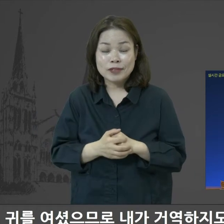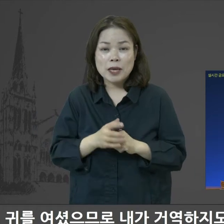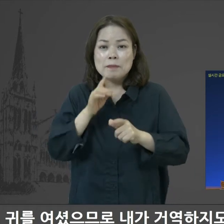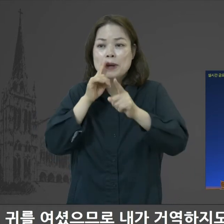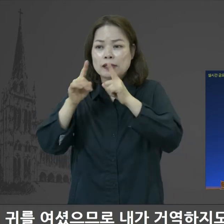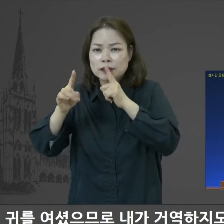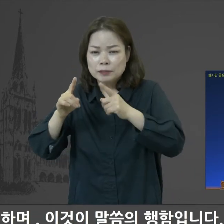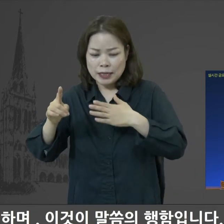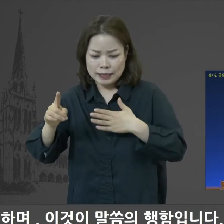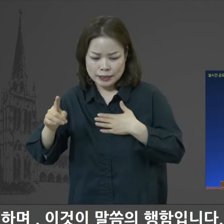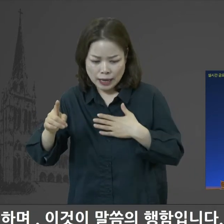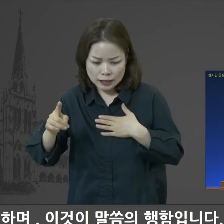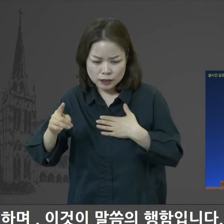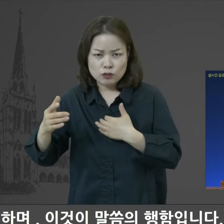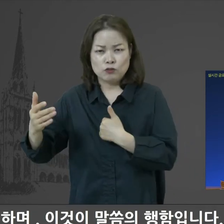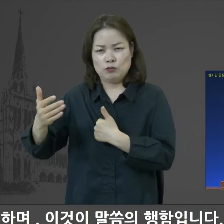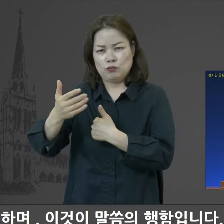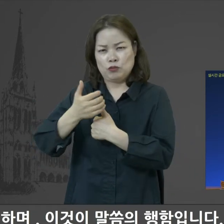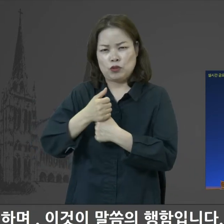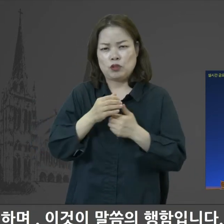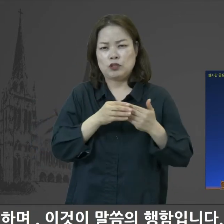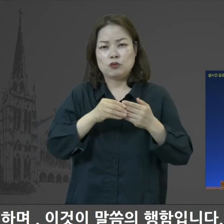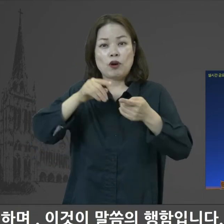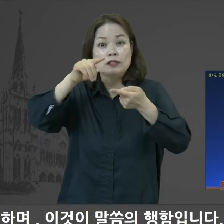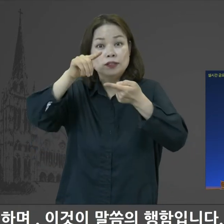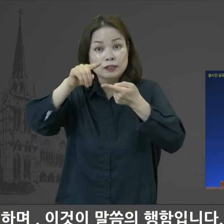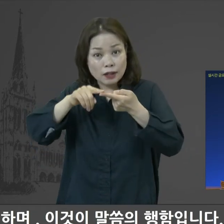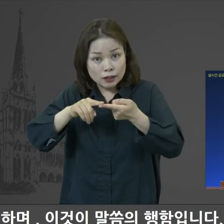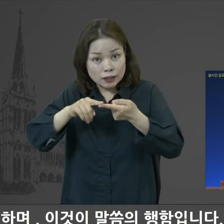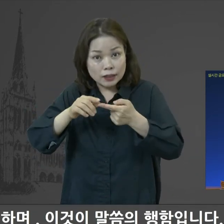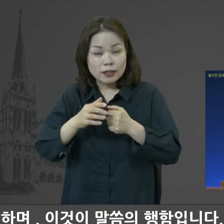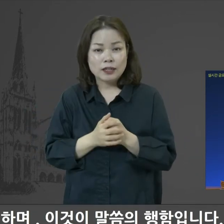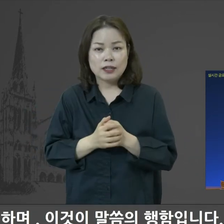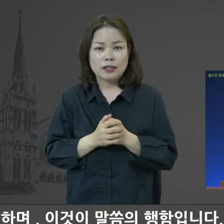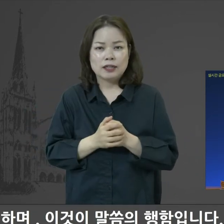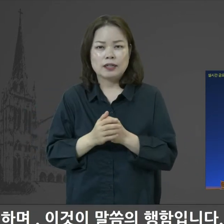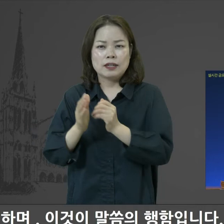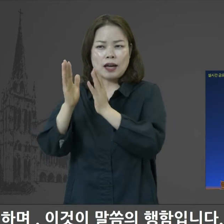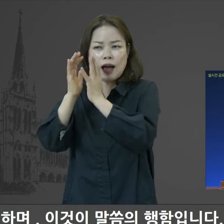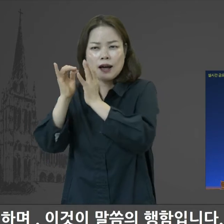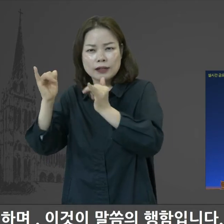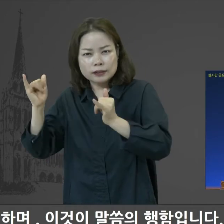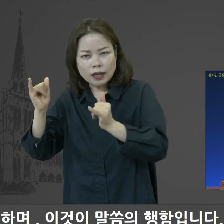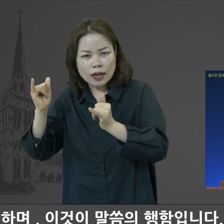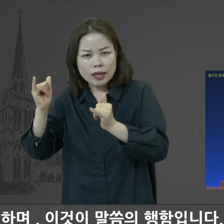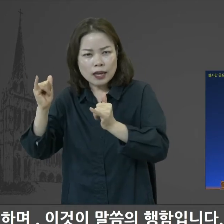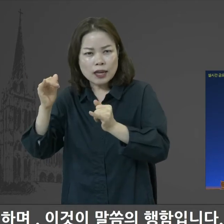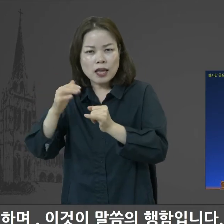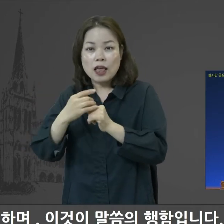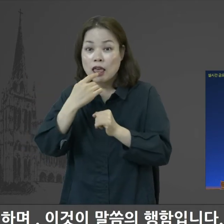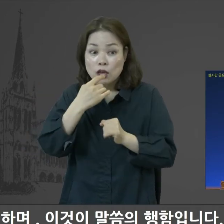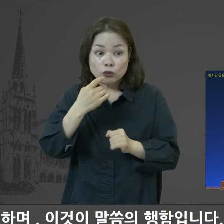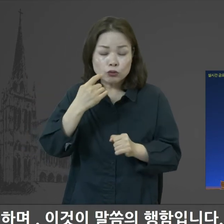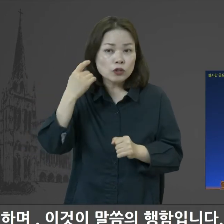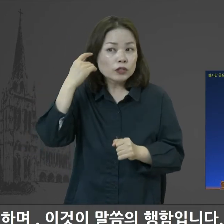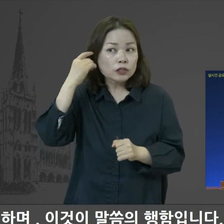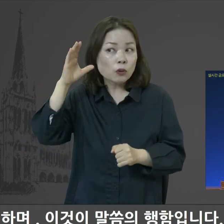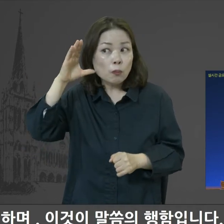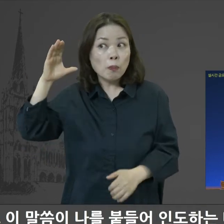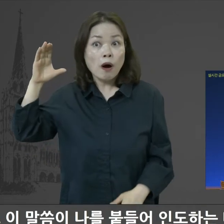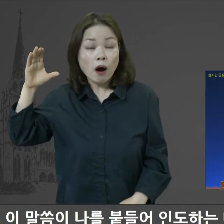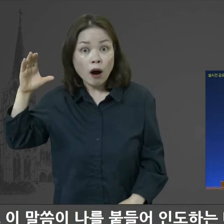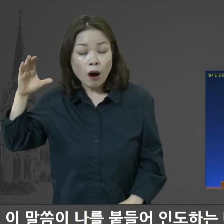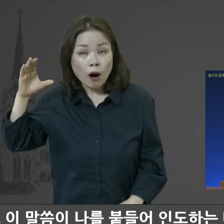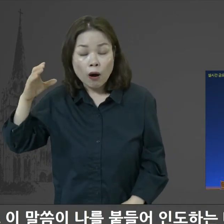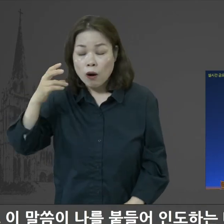말씀이 나를 붙들어 인도하는 대로 가는데, 자, 여기 학자의 혀도 주고 귀도 열어주시니